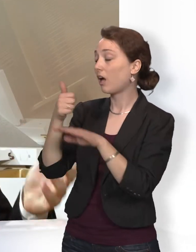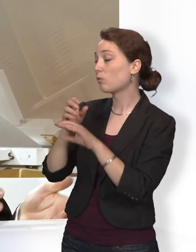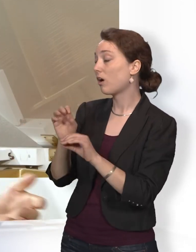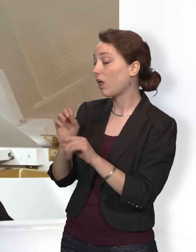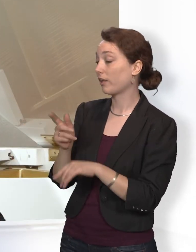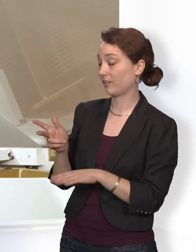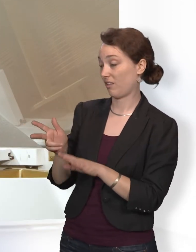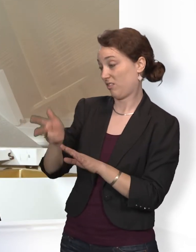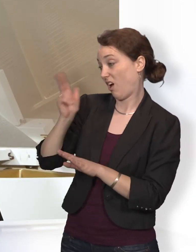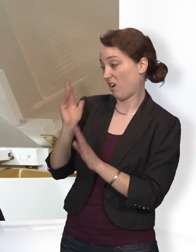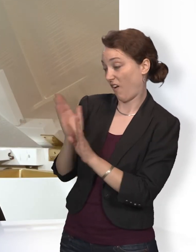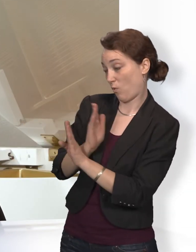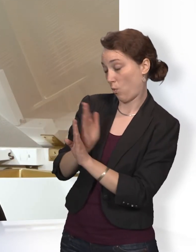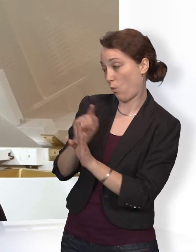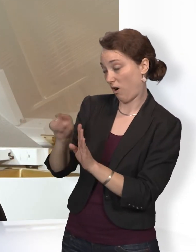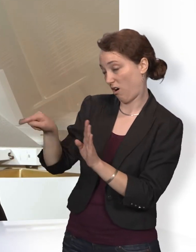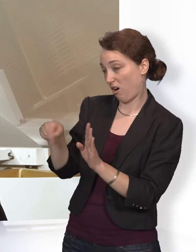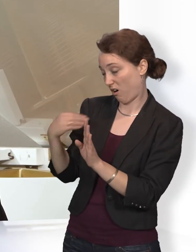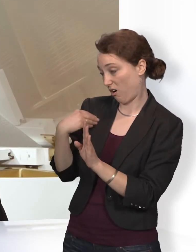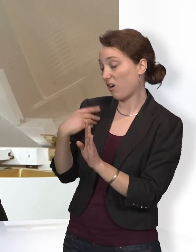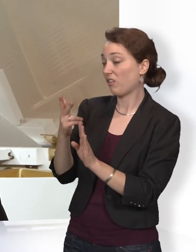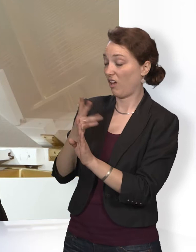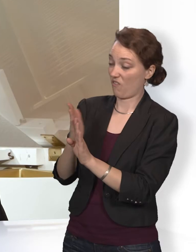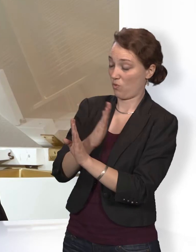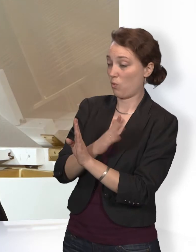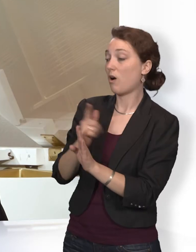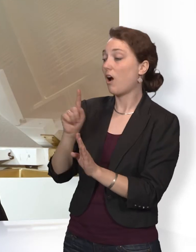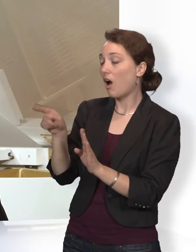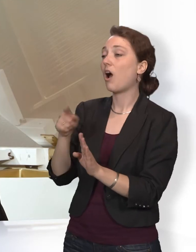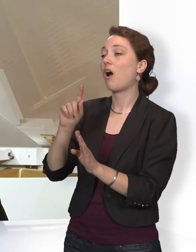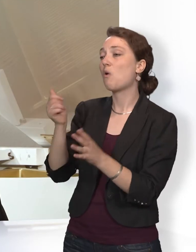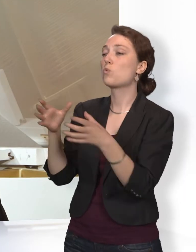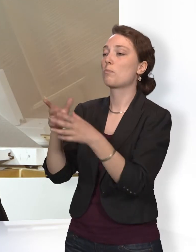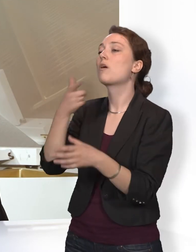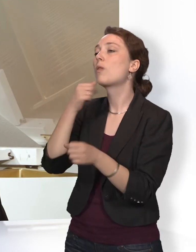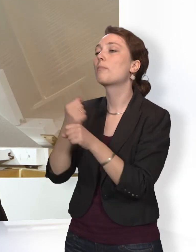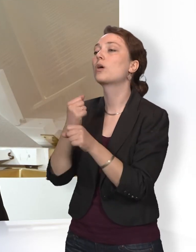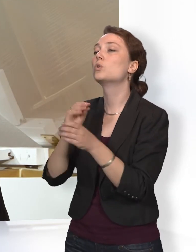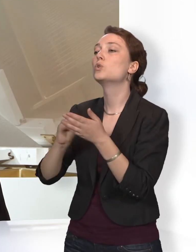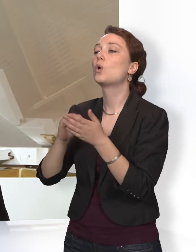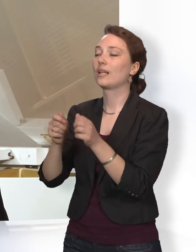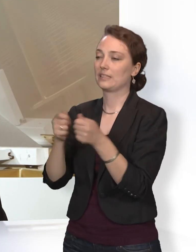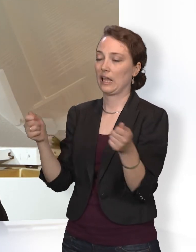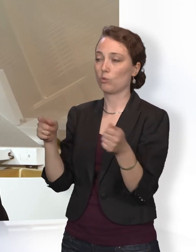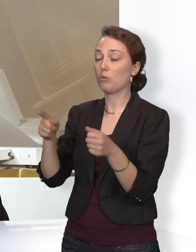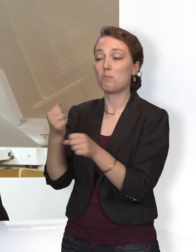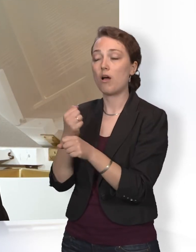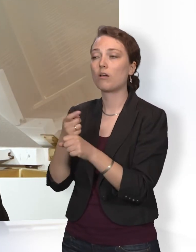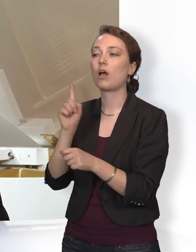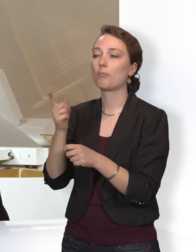3 Jahre vor euch eine Gruppe von Schülern, die wollten auch Schülerzeitung machen, haben das gemacht. Nur die haben nicht so richtig